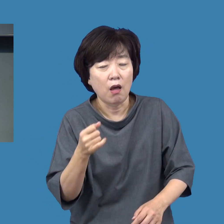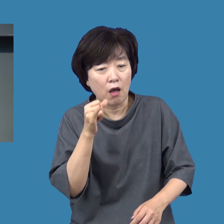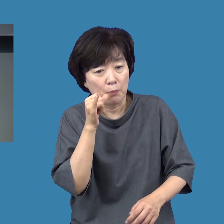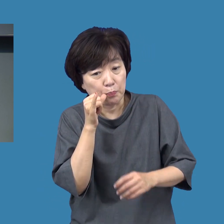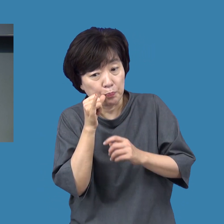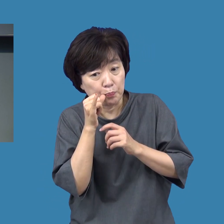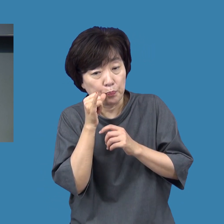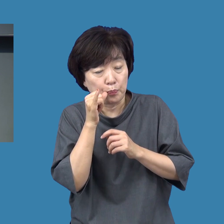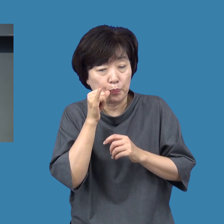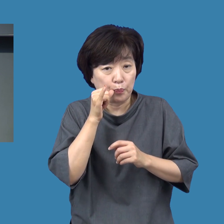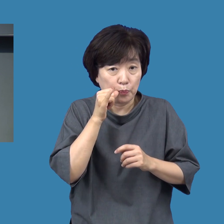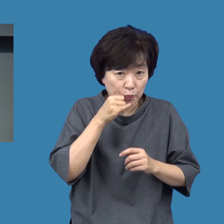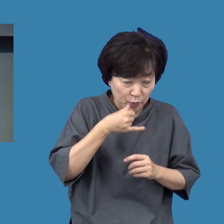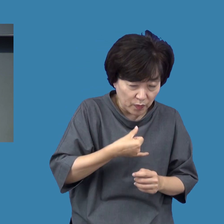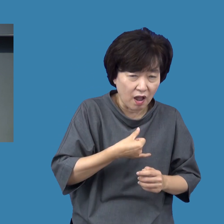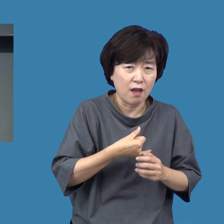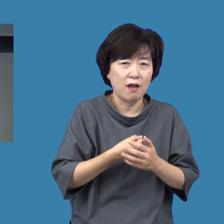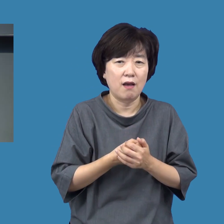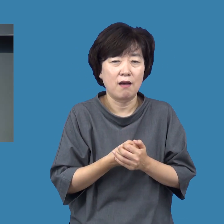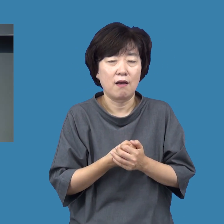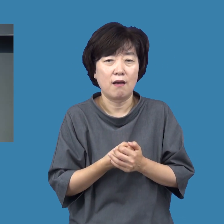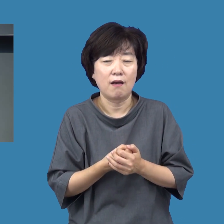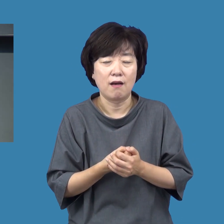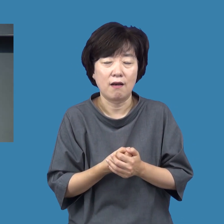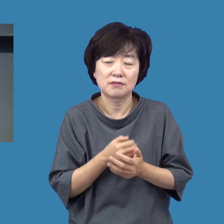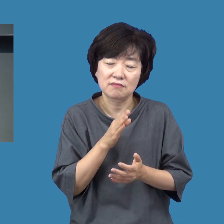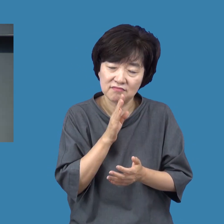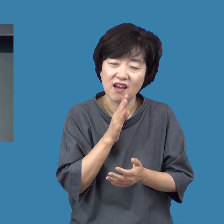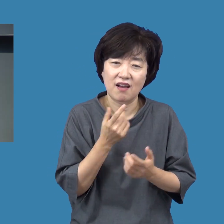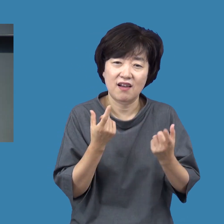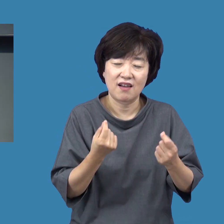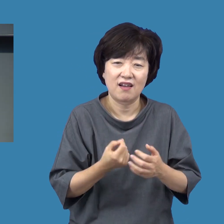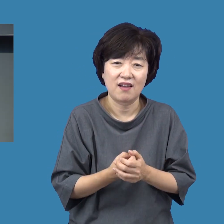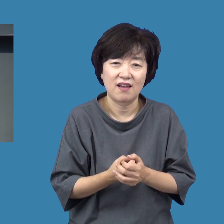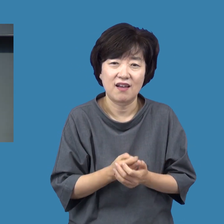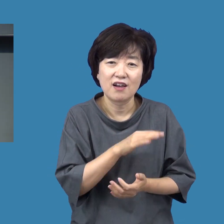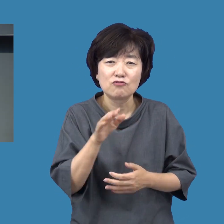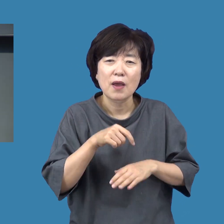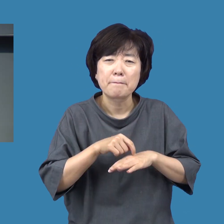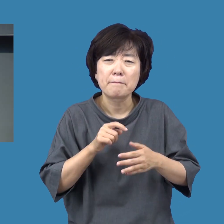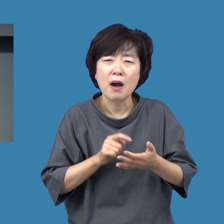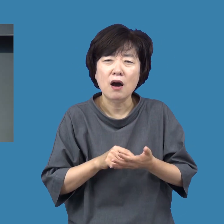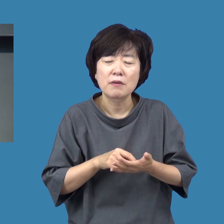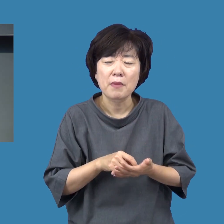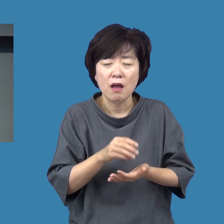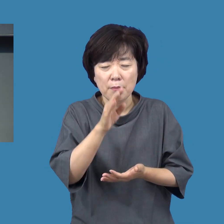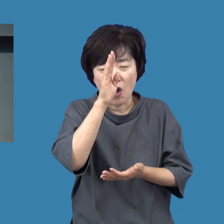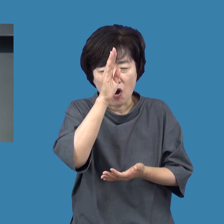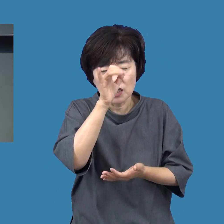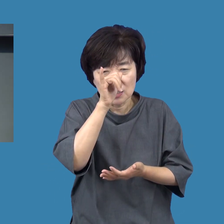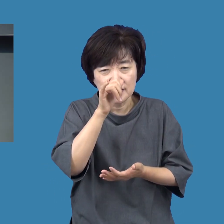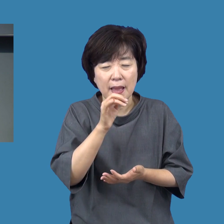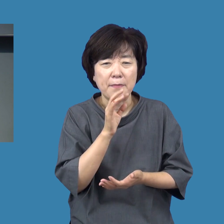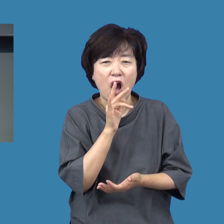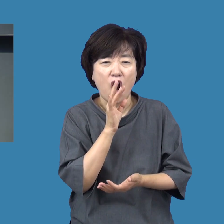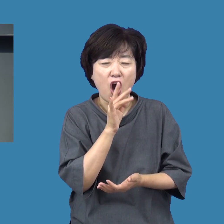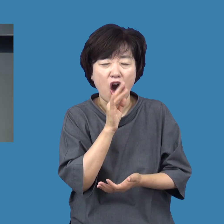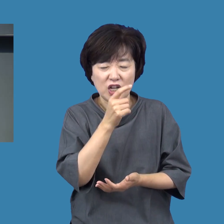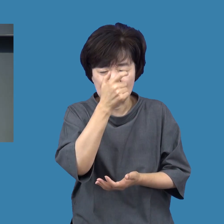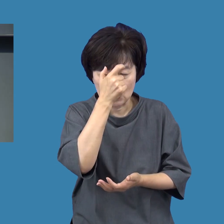결과. 저희도 여러분 진짜로 마음의 병이 심했을 때는 방언으로 기도하라 그러면요